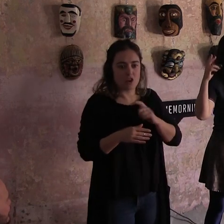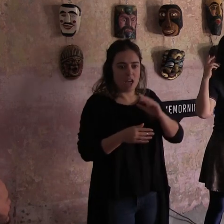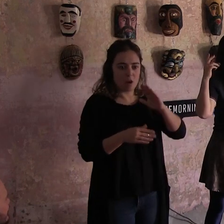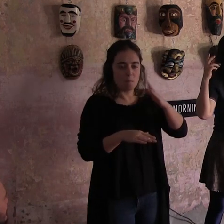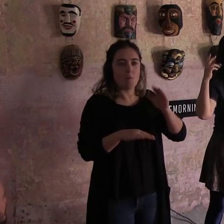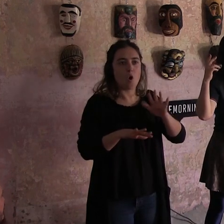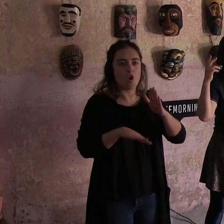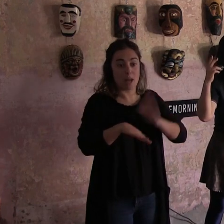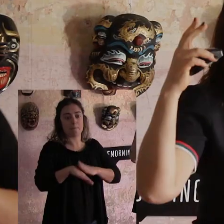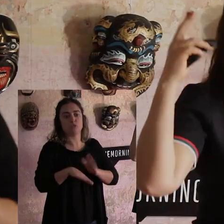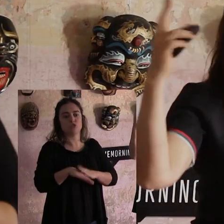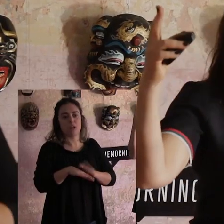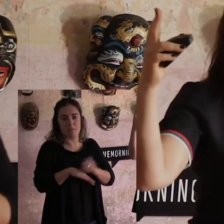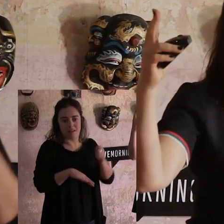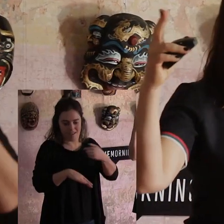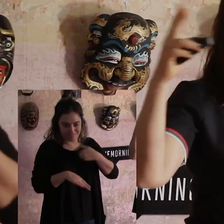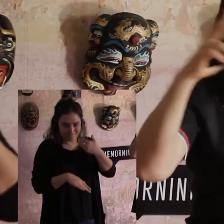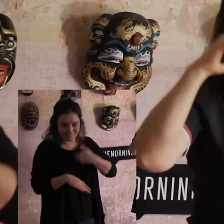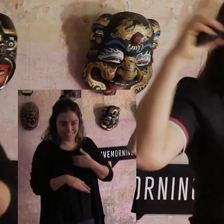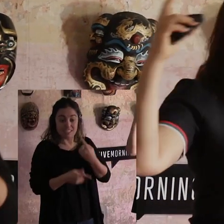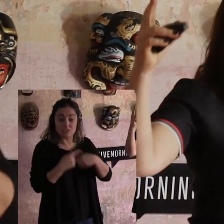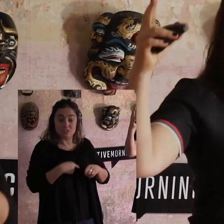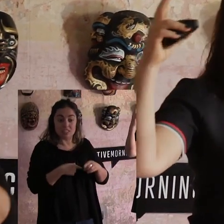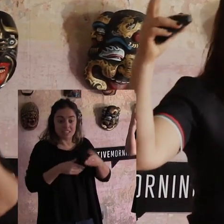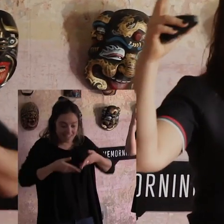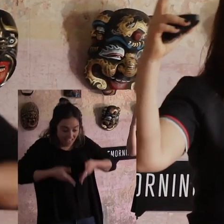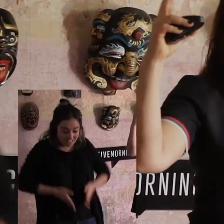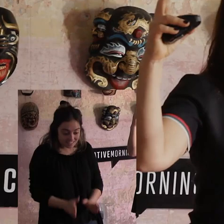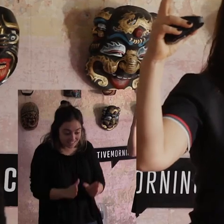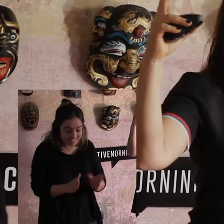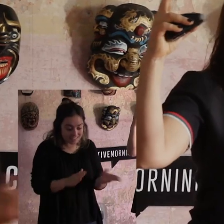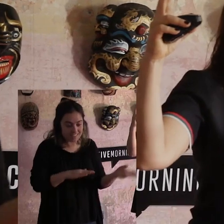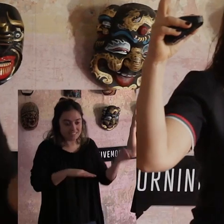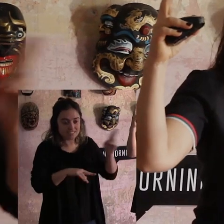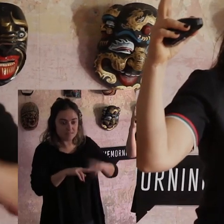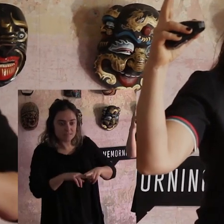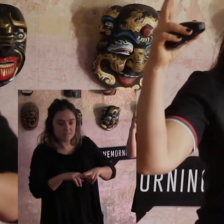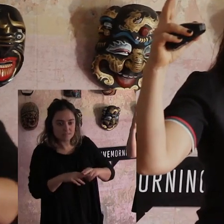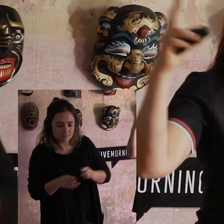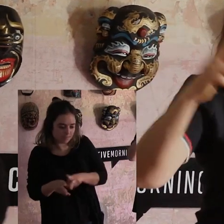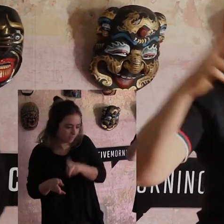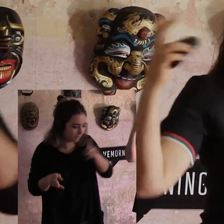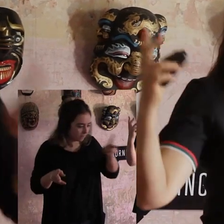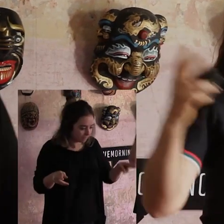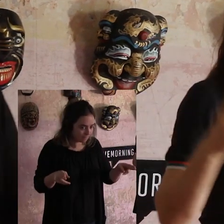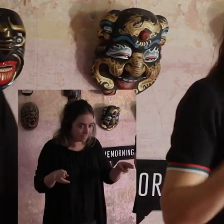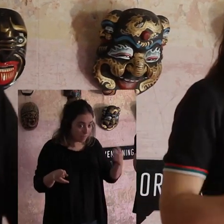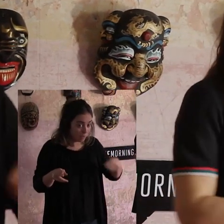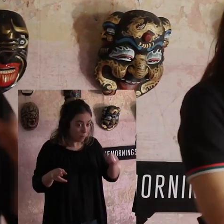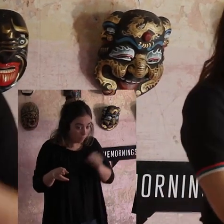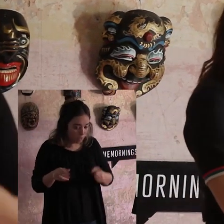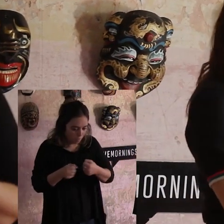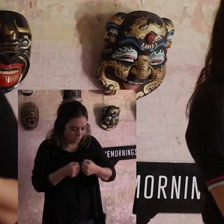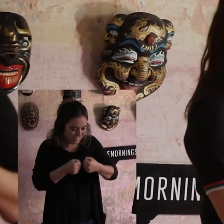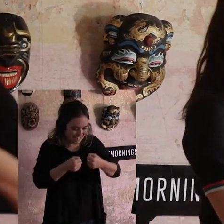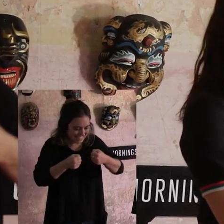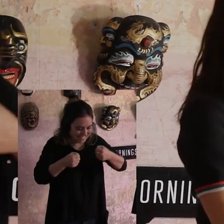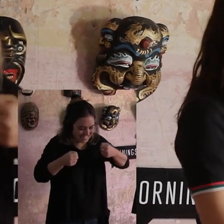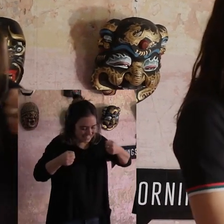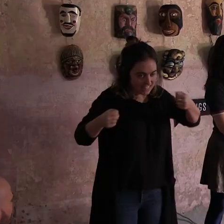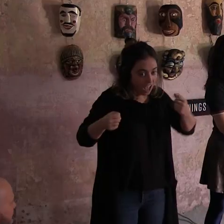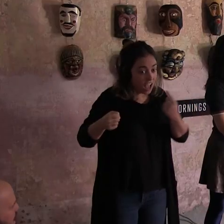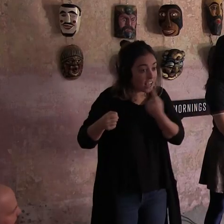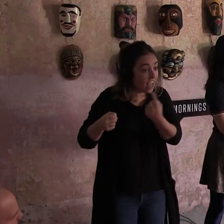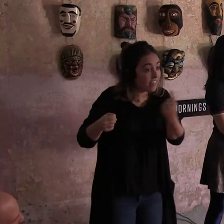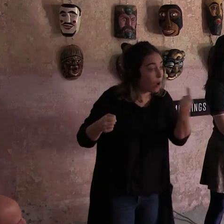se... nace y muere, o sea, sabemos que es, tiene un largo, pero ensancharlo depende de cada uno, y para